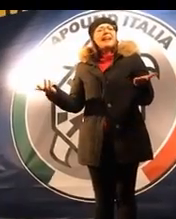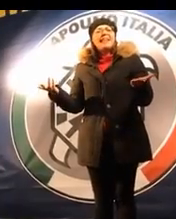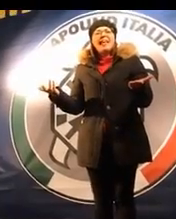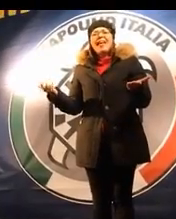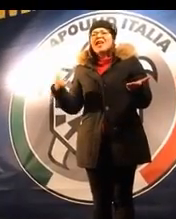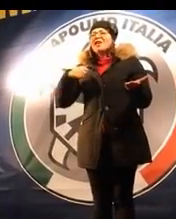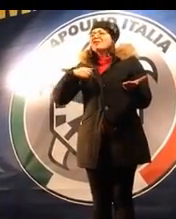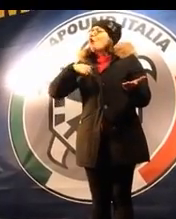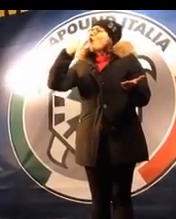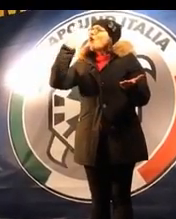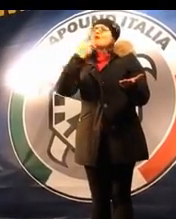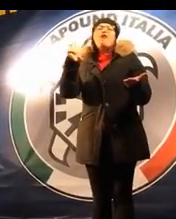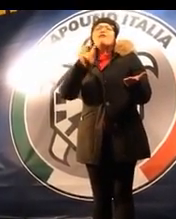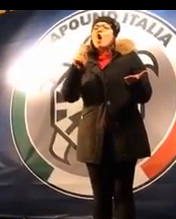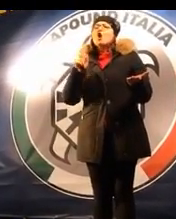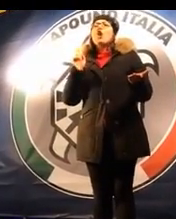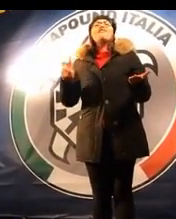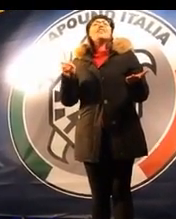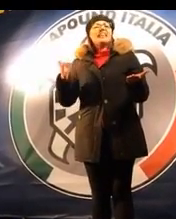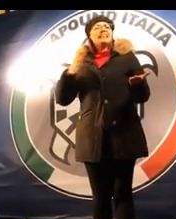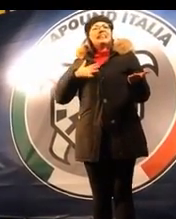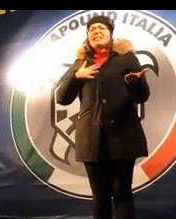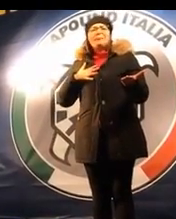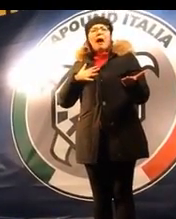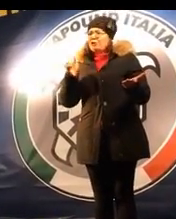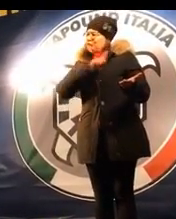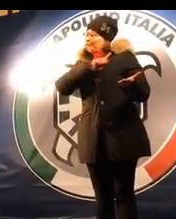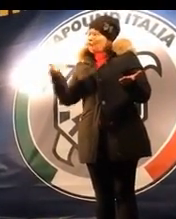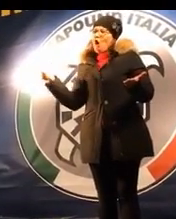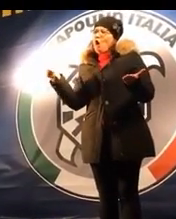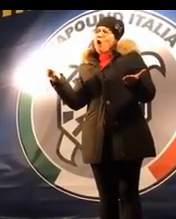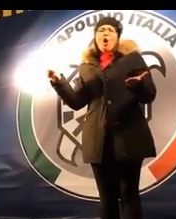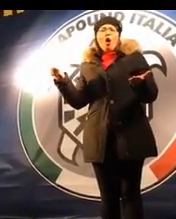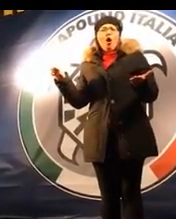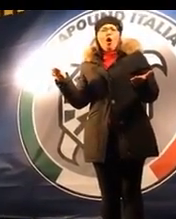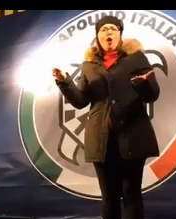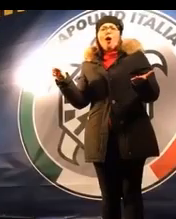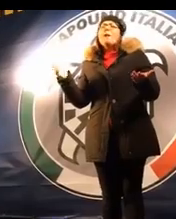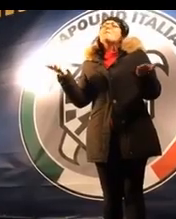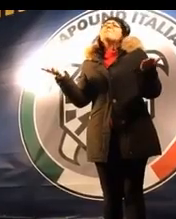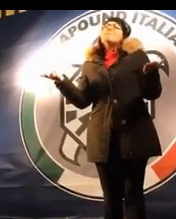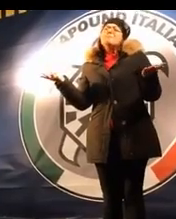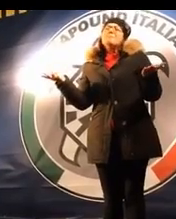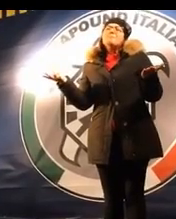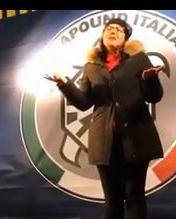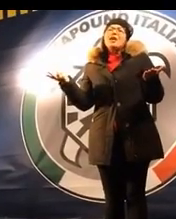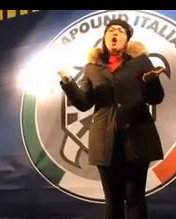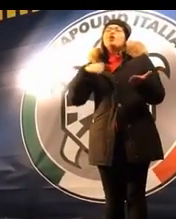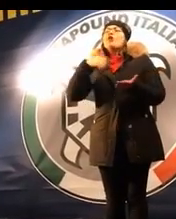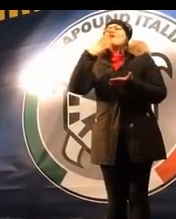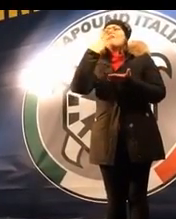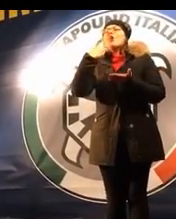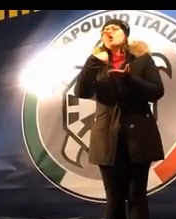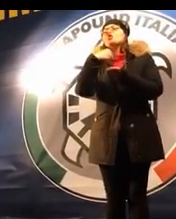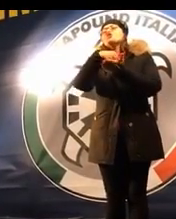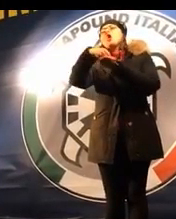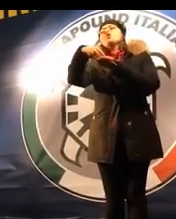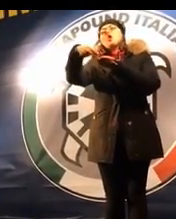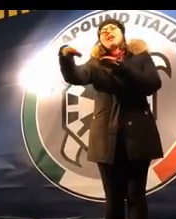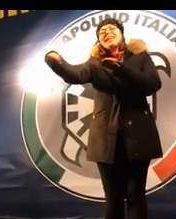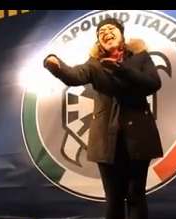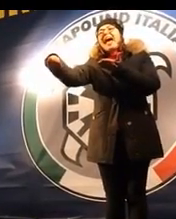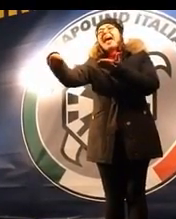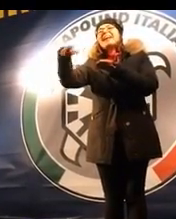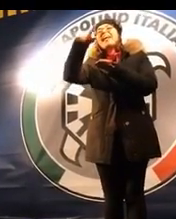vittimismo, ma voglio sottolineare che se qualcuno vuole arrogarsi il diritto di essere